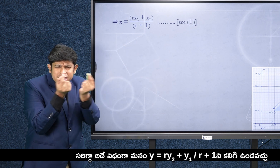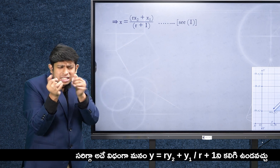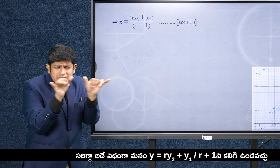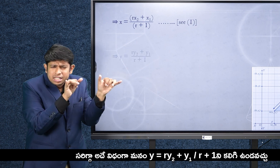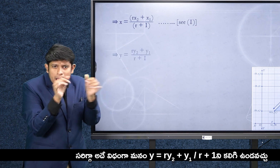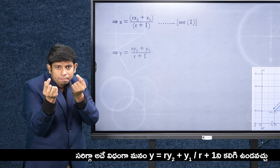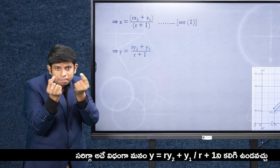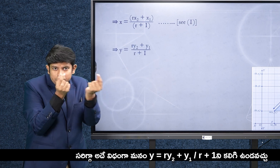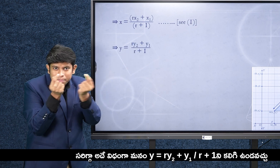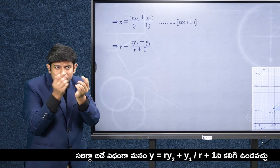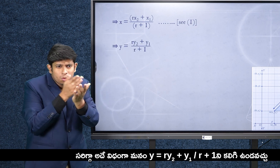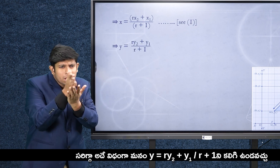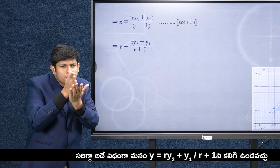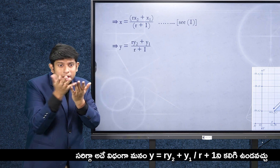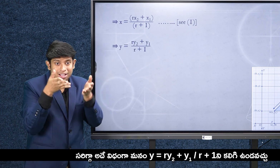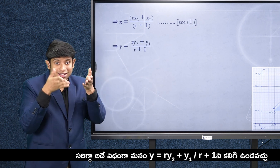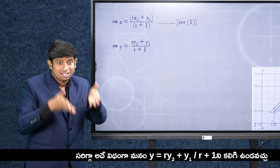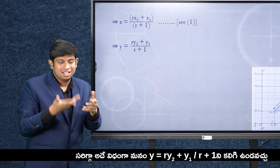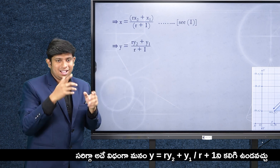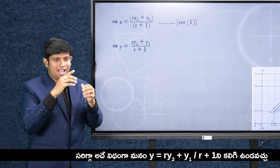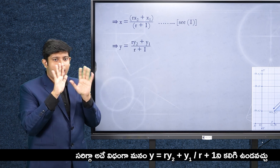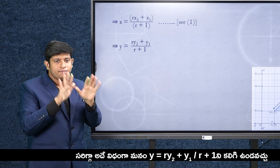సరిగ్గా అదేవిధంగా మనం